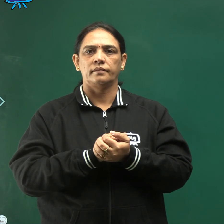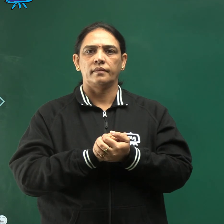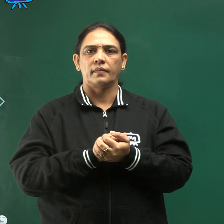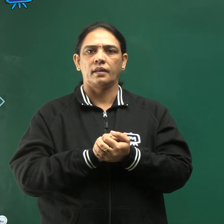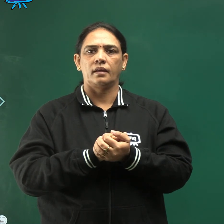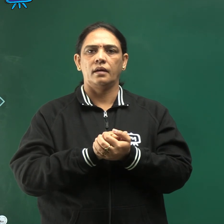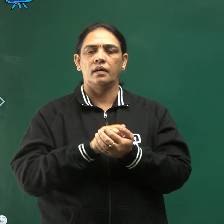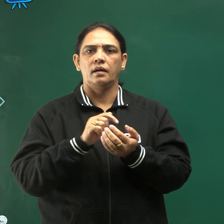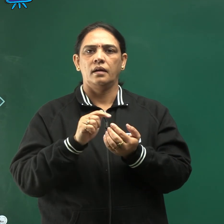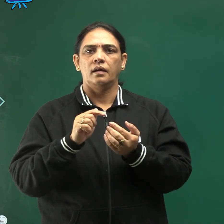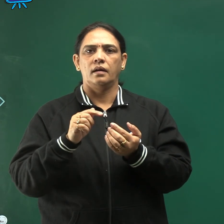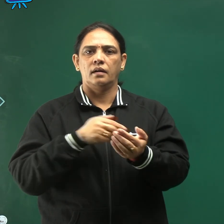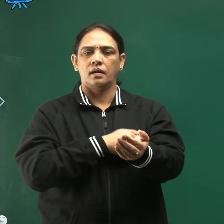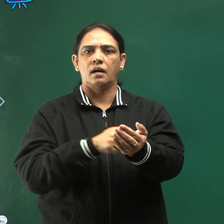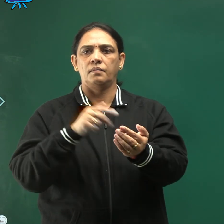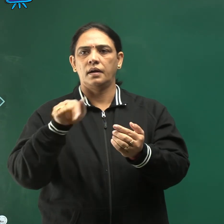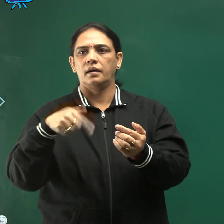भागफल में 4 लिखेंगे।